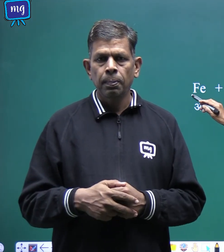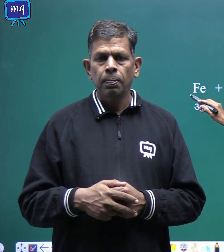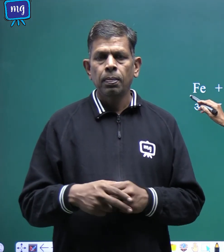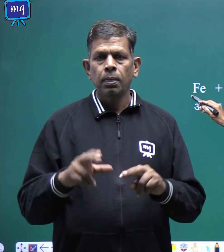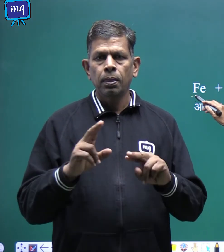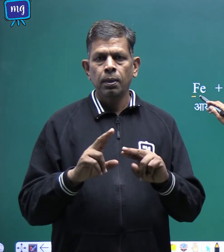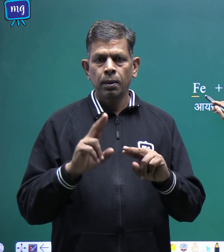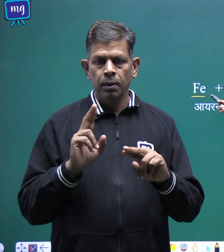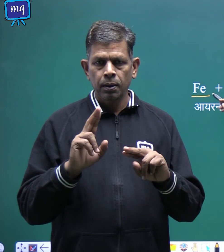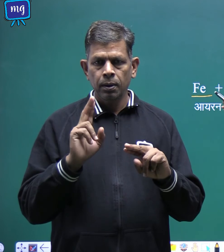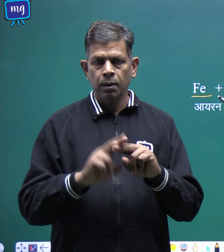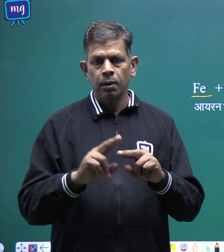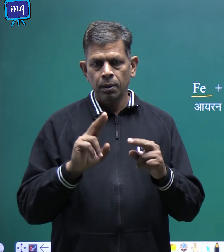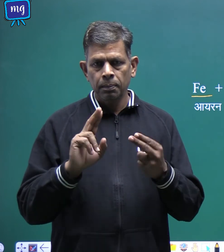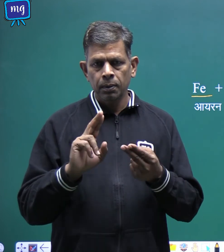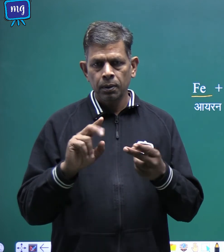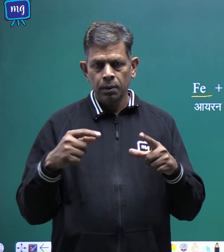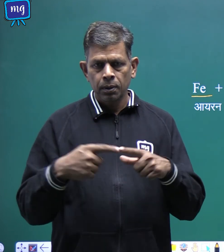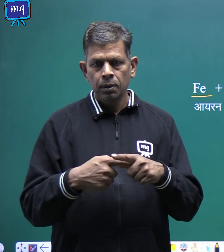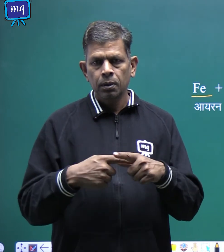आयरन यानी Fe